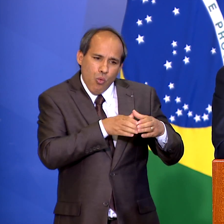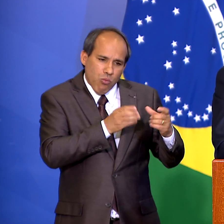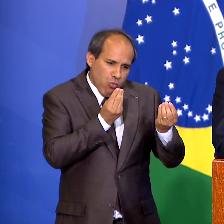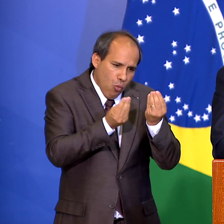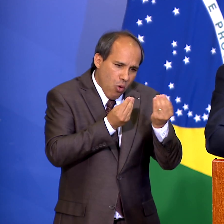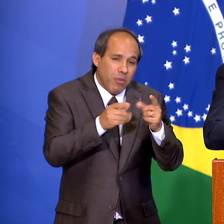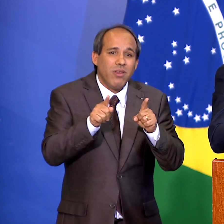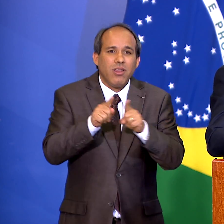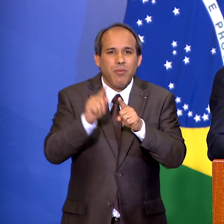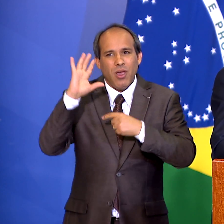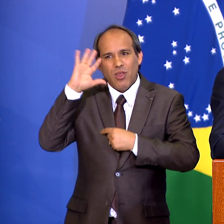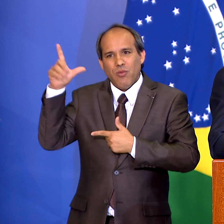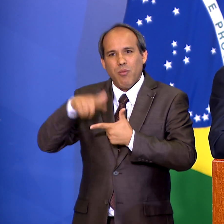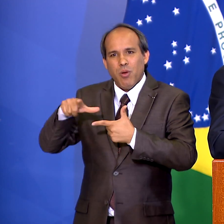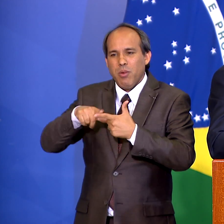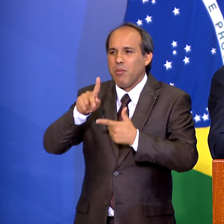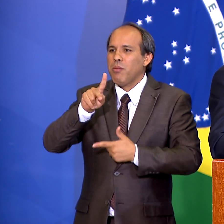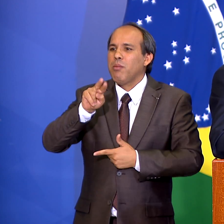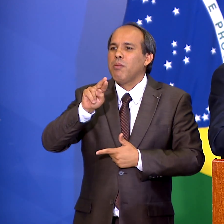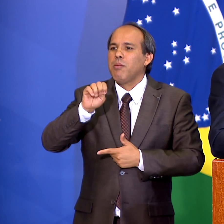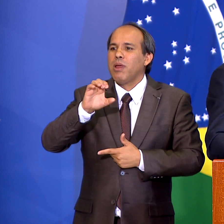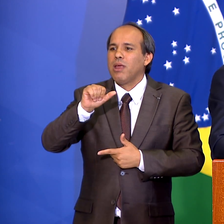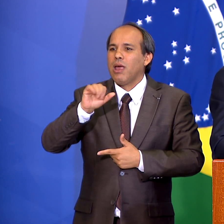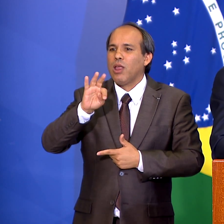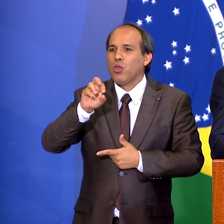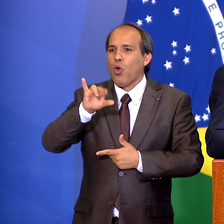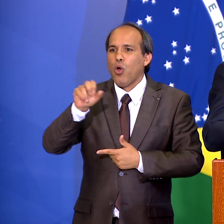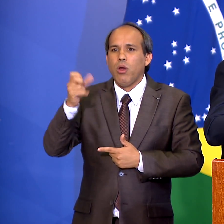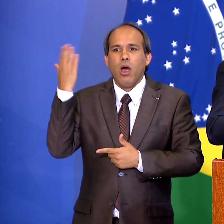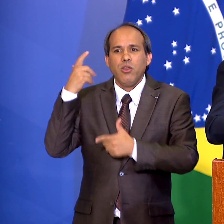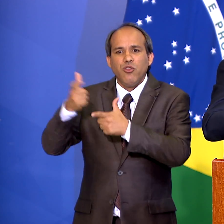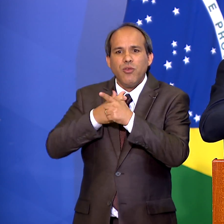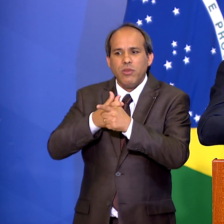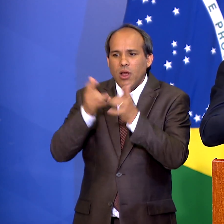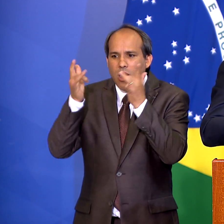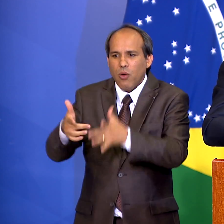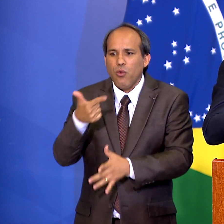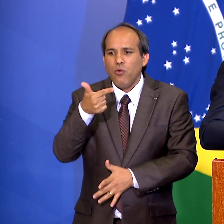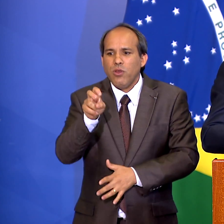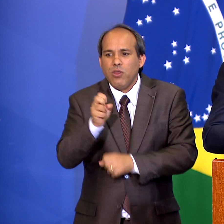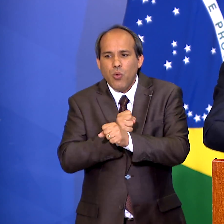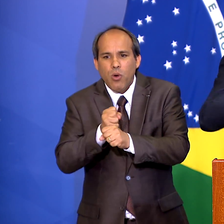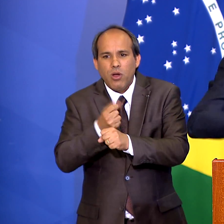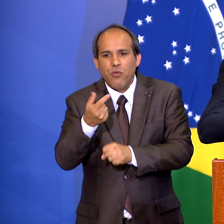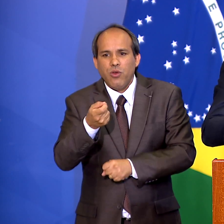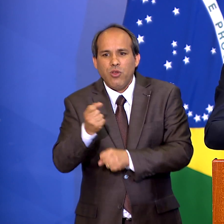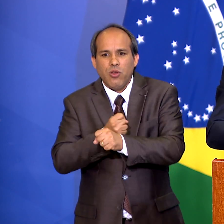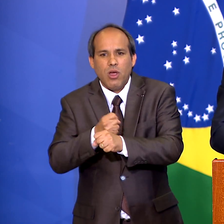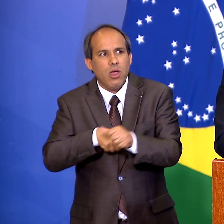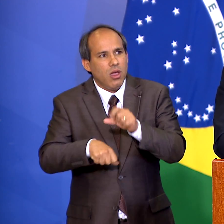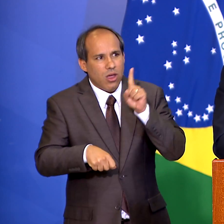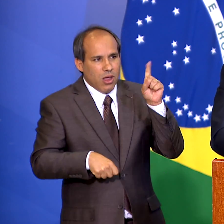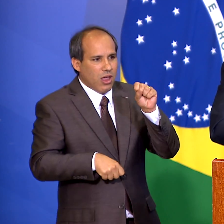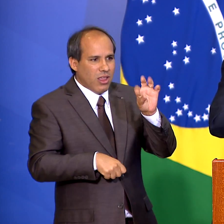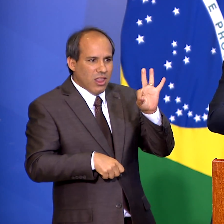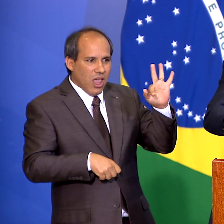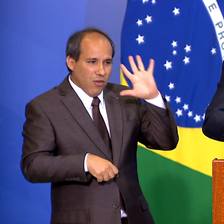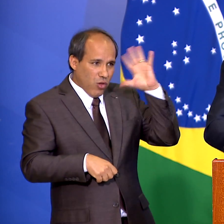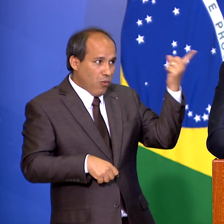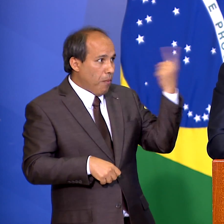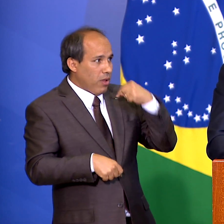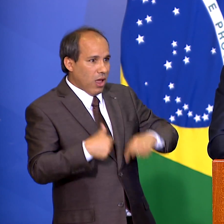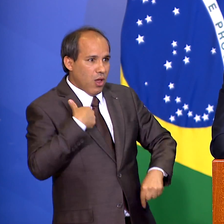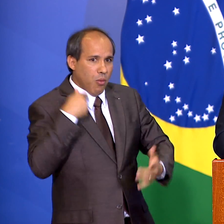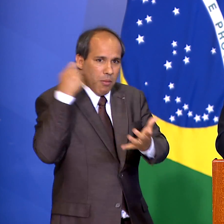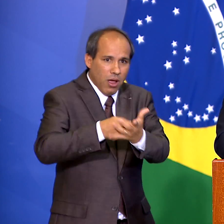dos precatórios, né? Dívida de 20, 25 anos, decidiram que o Supremo decidiu que nós tínhamos que pagar de uma vez só. Mas isso é